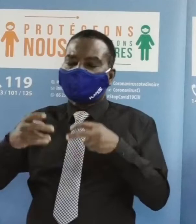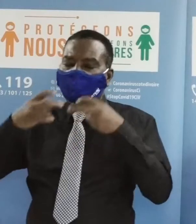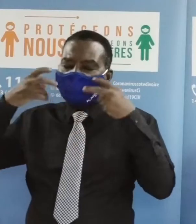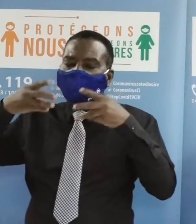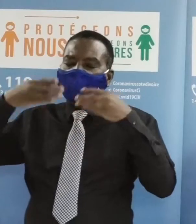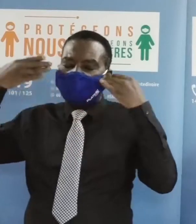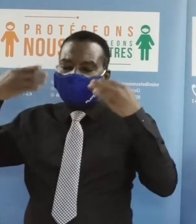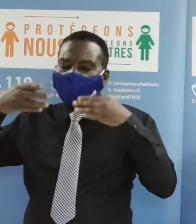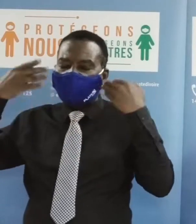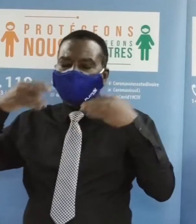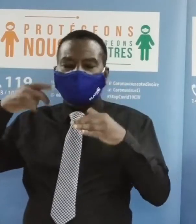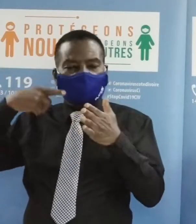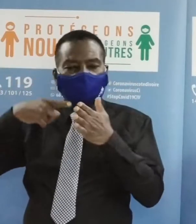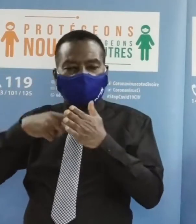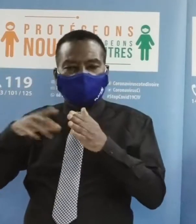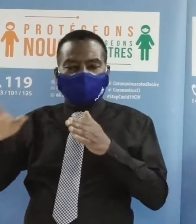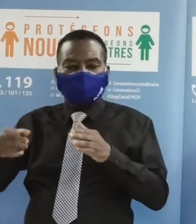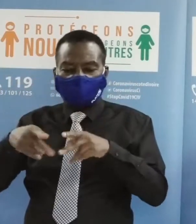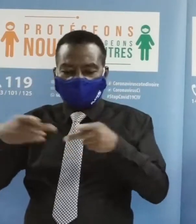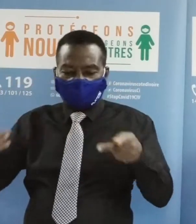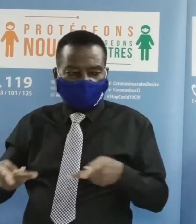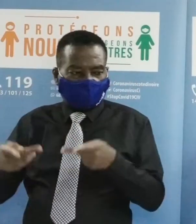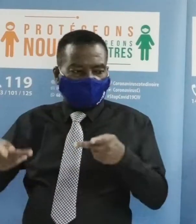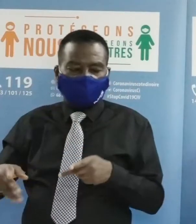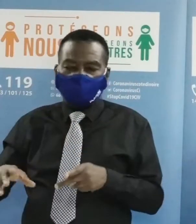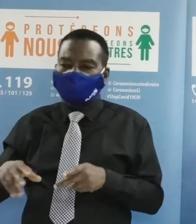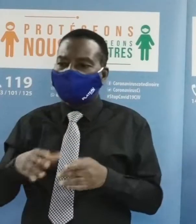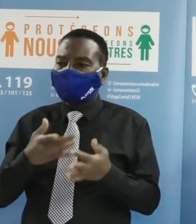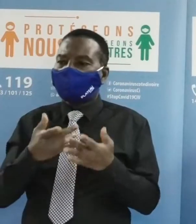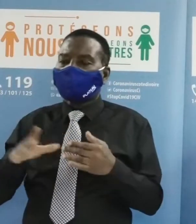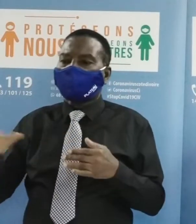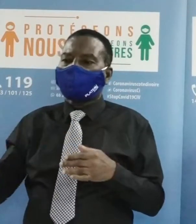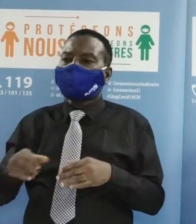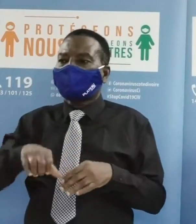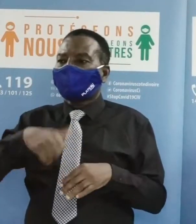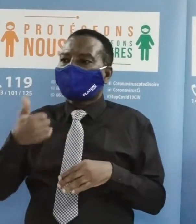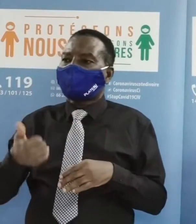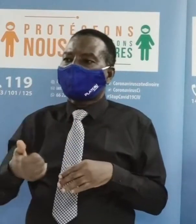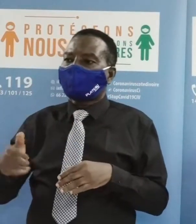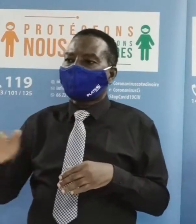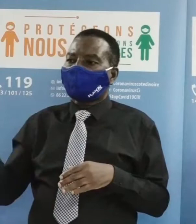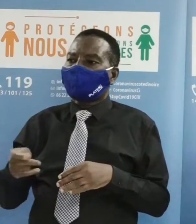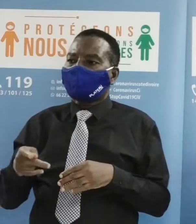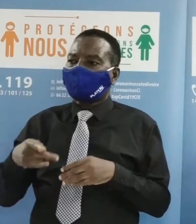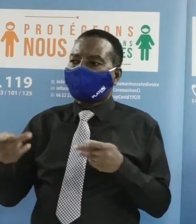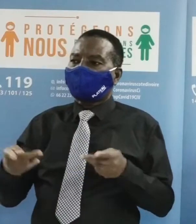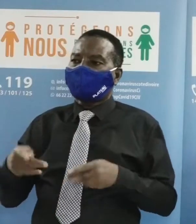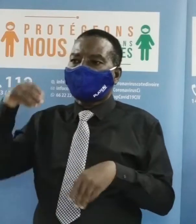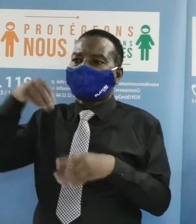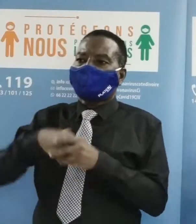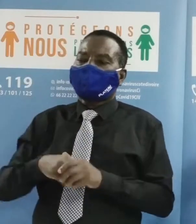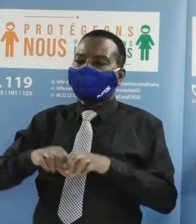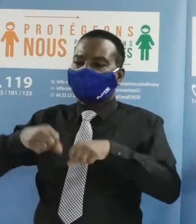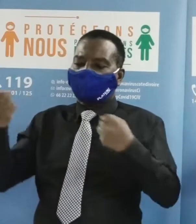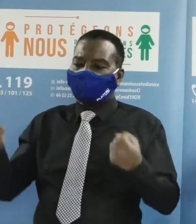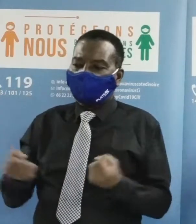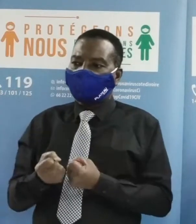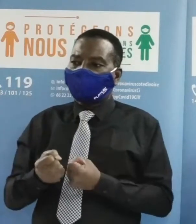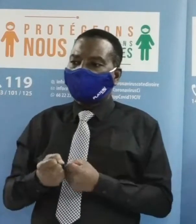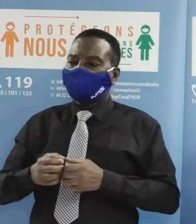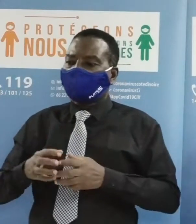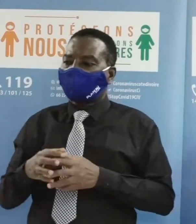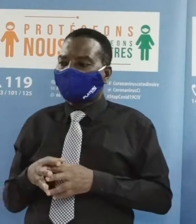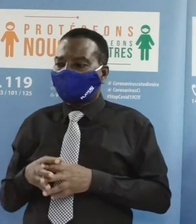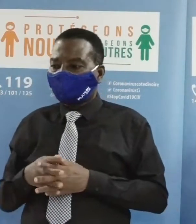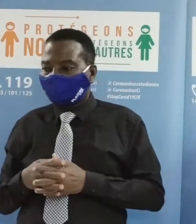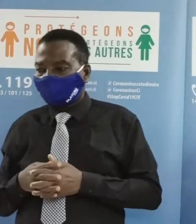prési 6,1 à tana de prendre l'autre nous allons prendre des questions ici dans la salle messieurs s'il